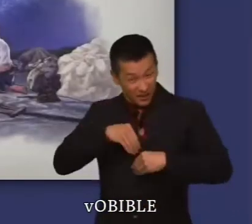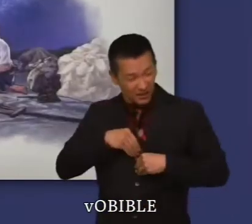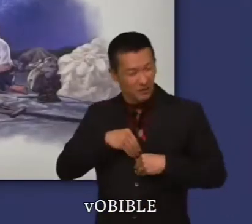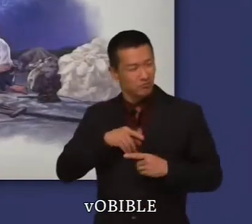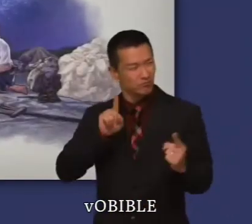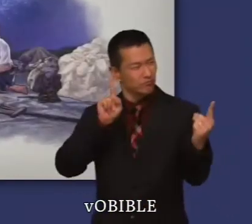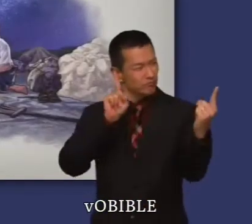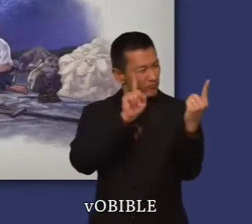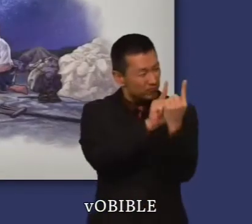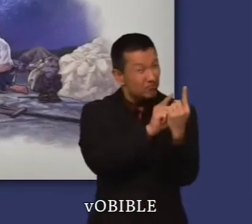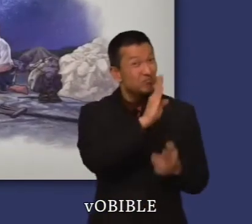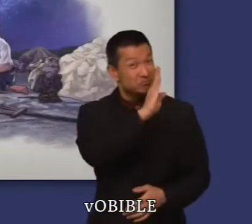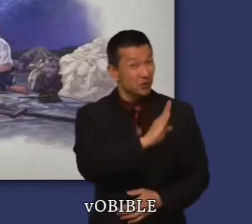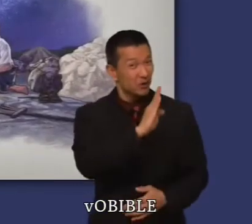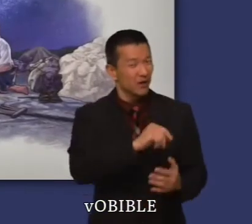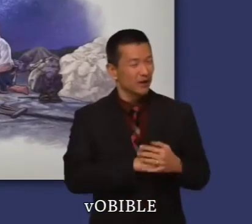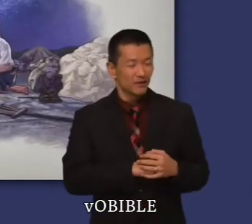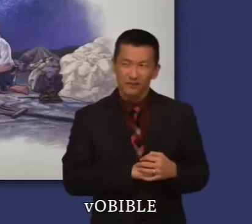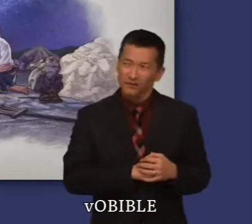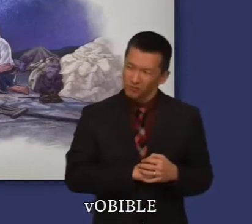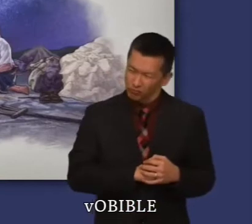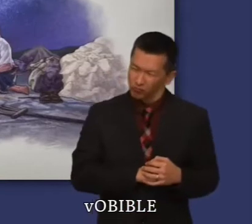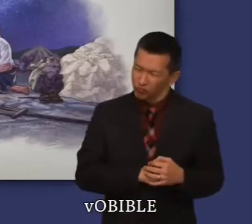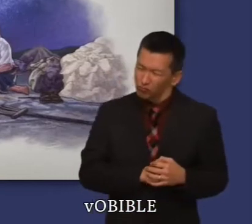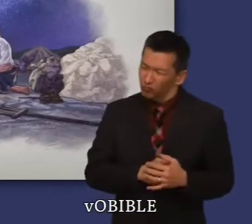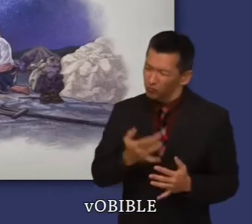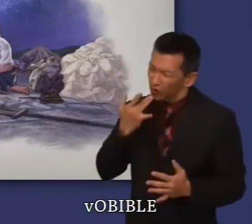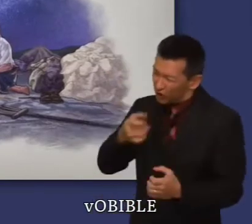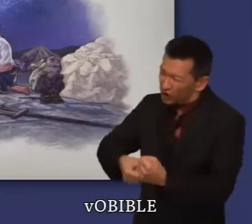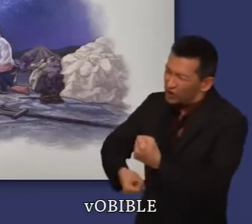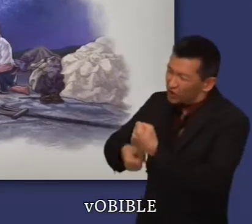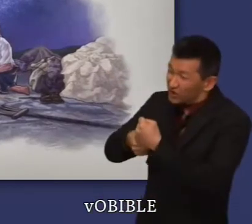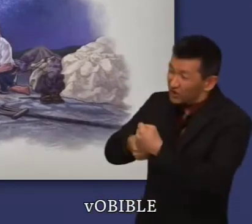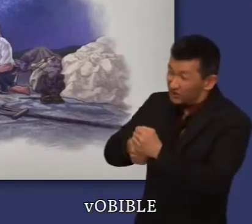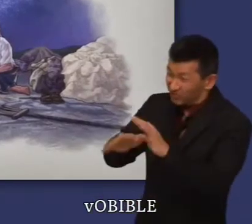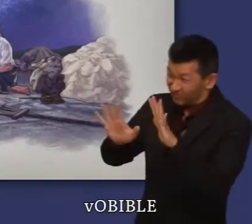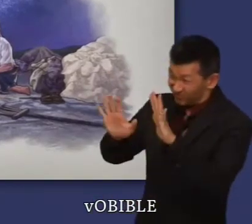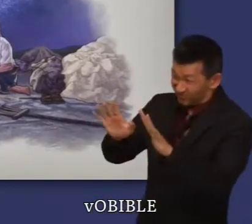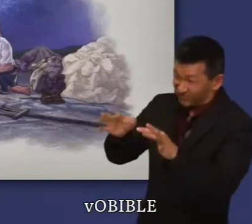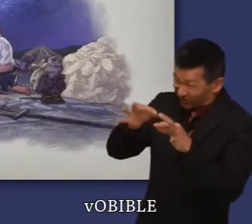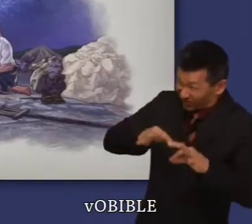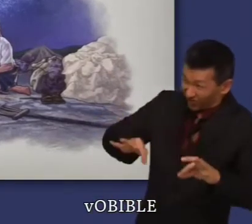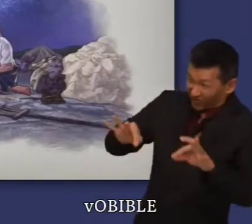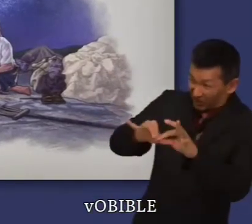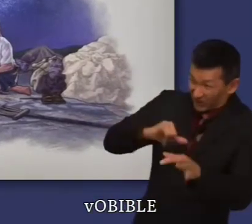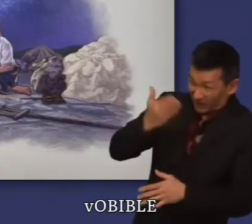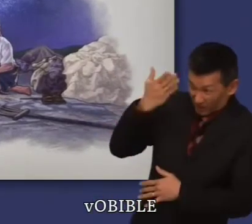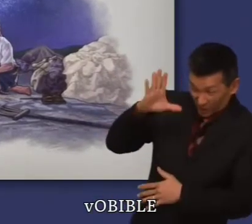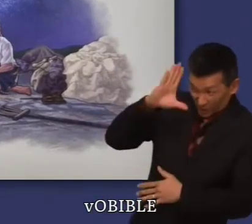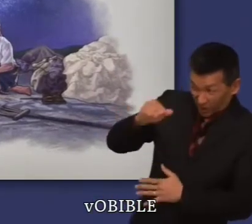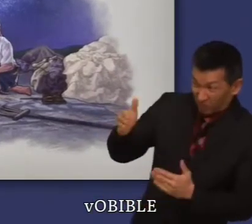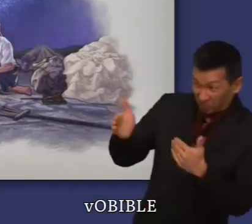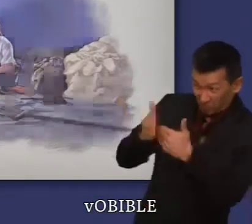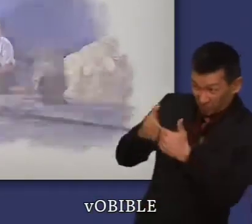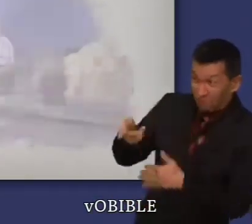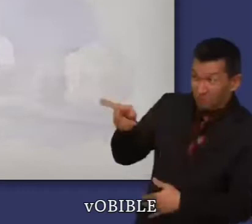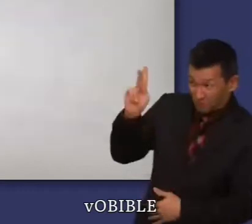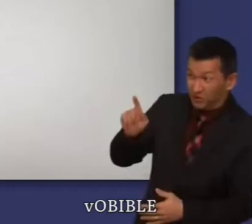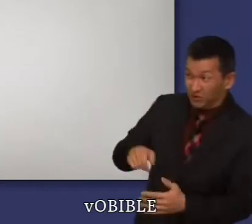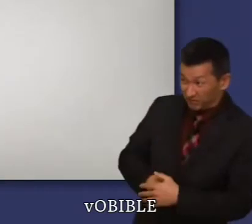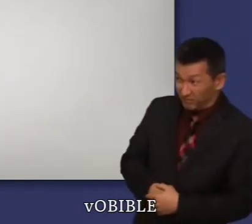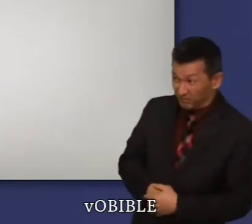notre famille, c'est un de nos racheteurs. » Dans le chapitre 3, Noémie explique à Ruth comment